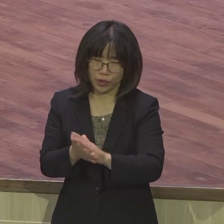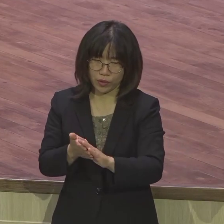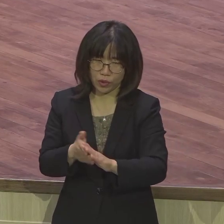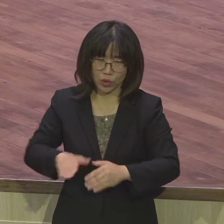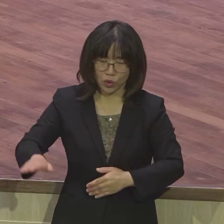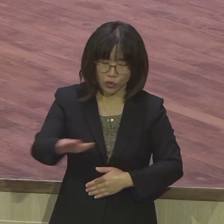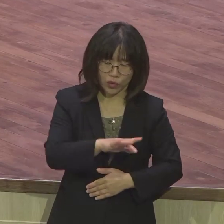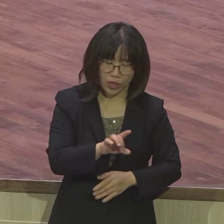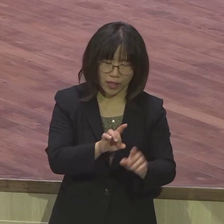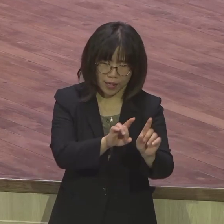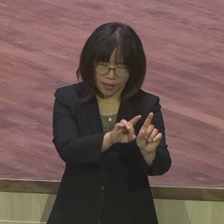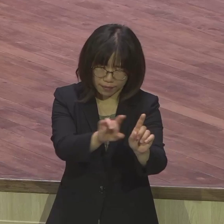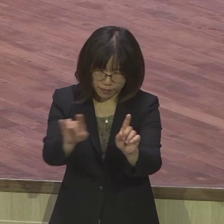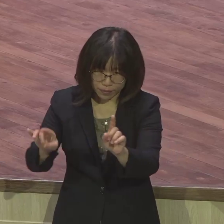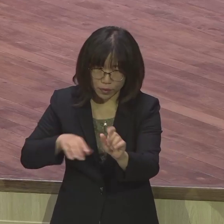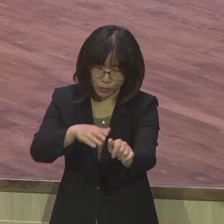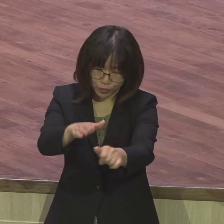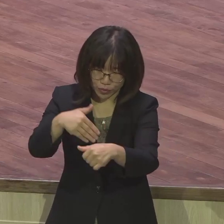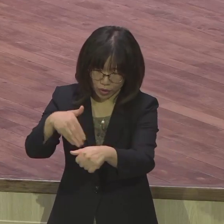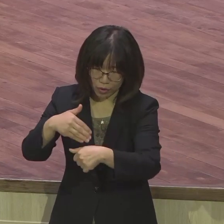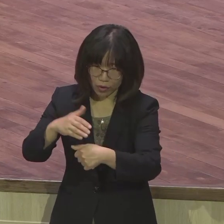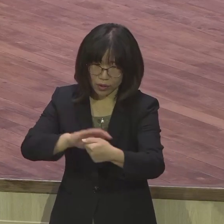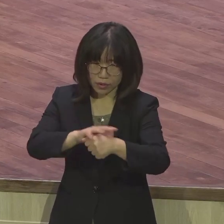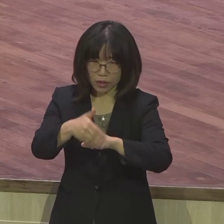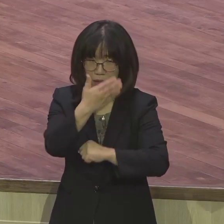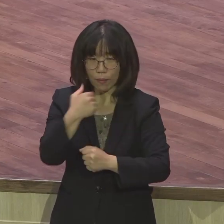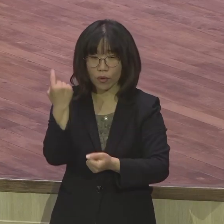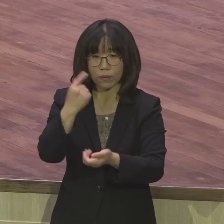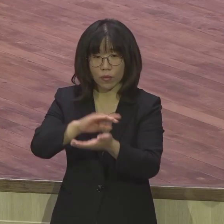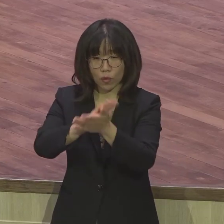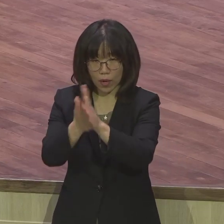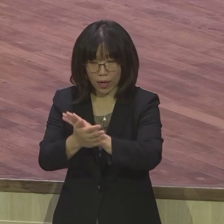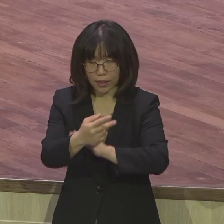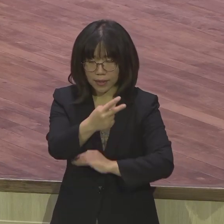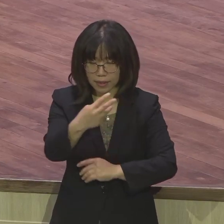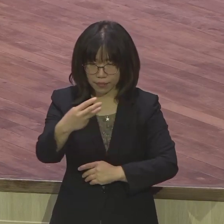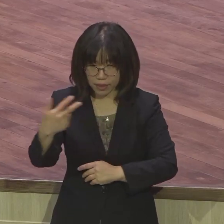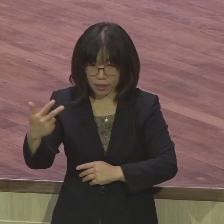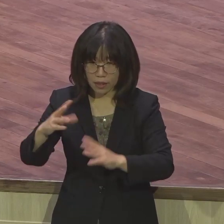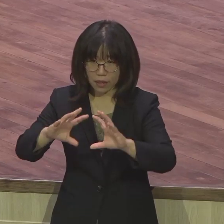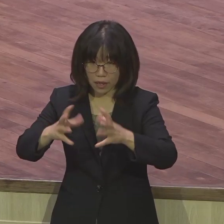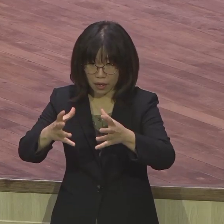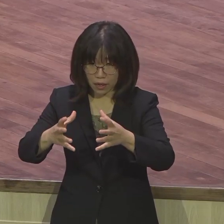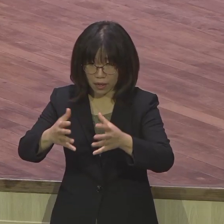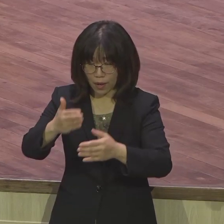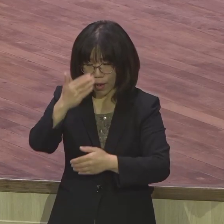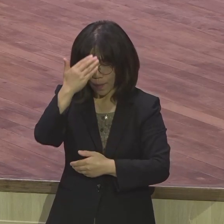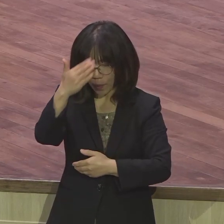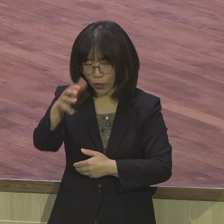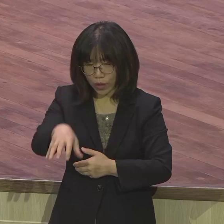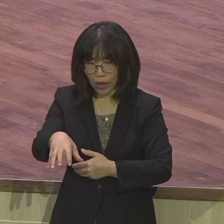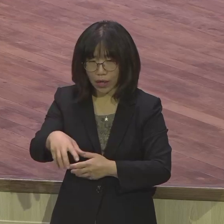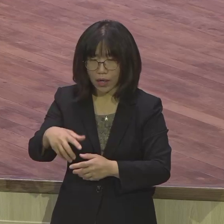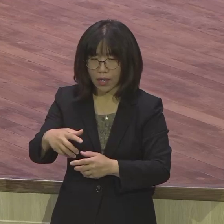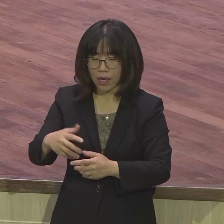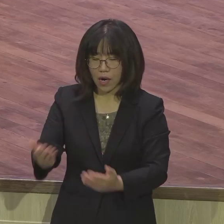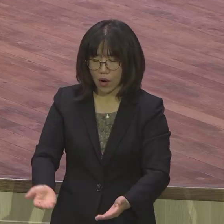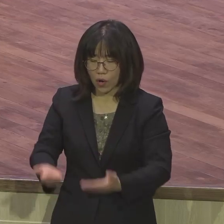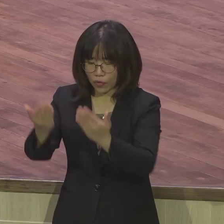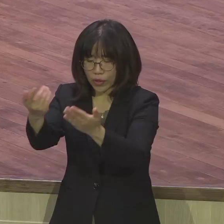불러서 세계복음화, 237 나라, 그리고 이 본당 헌당을 통한 지역복음화,